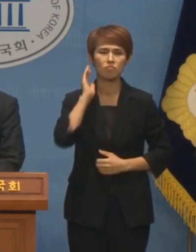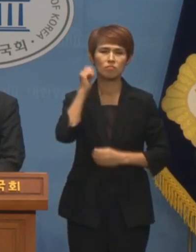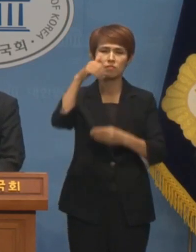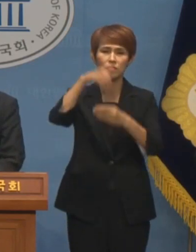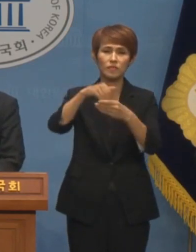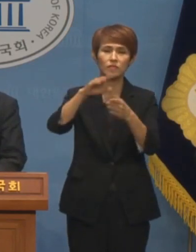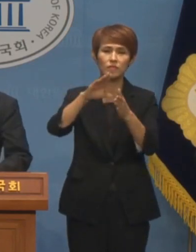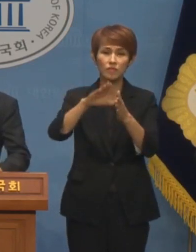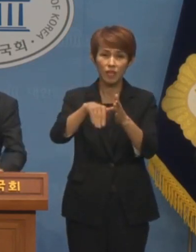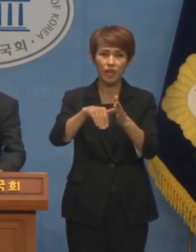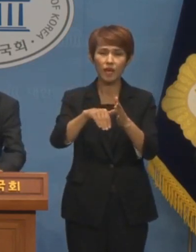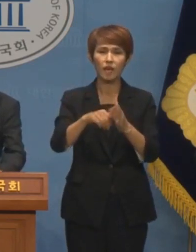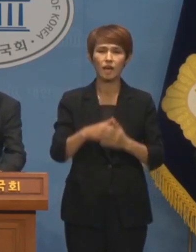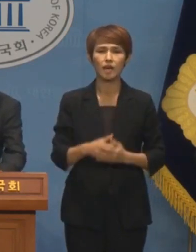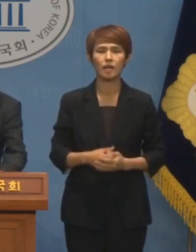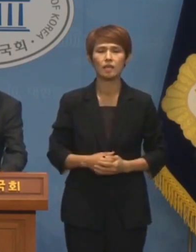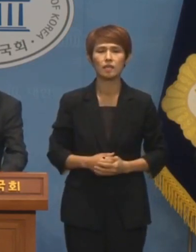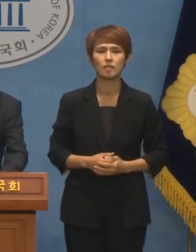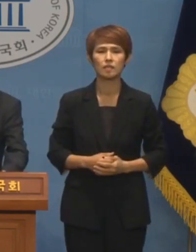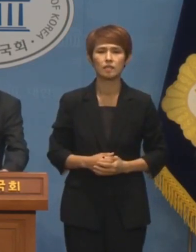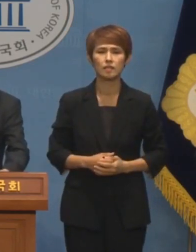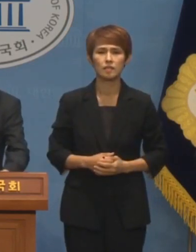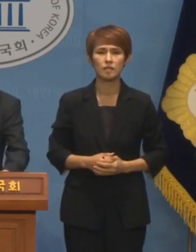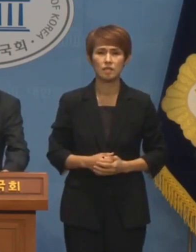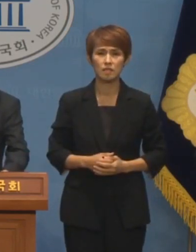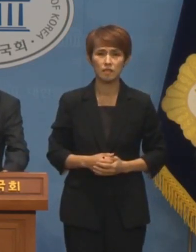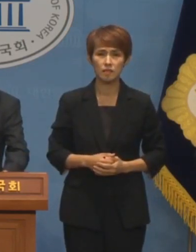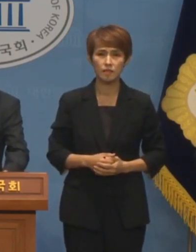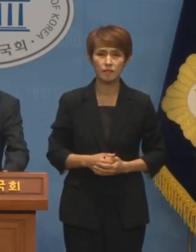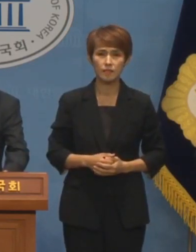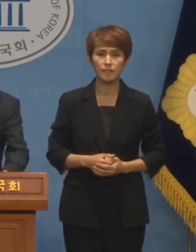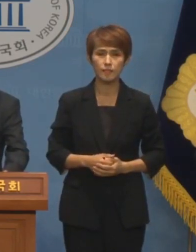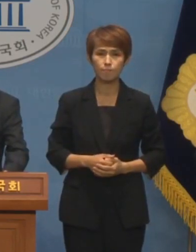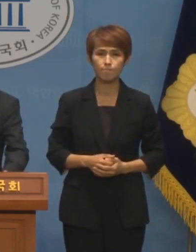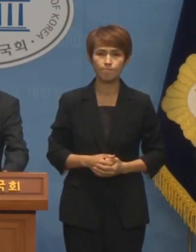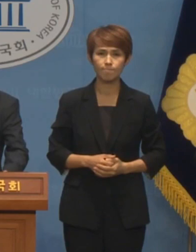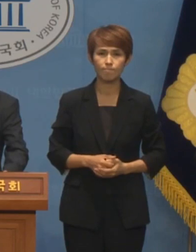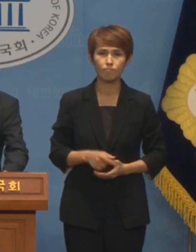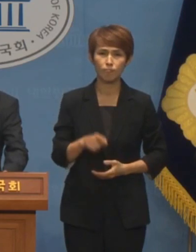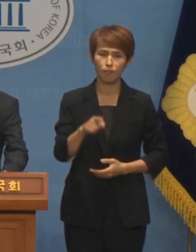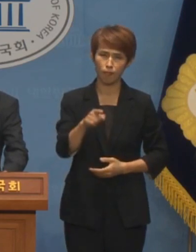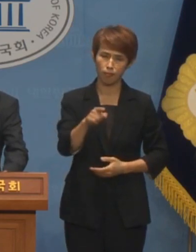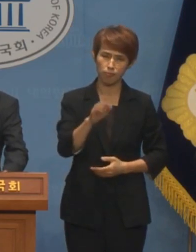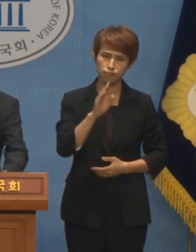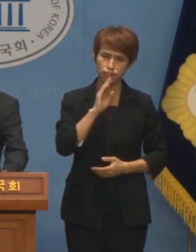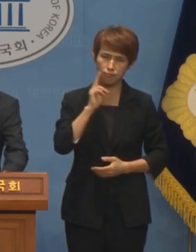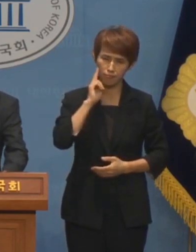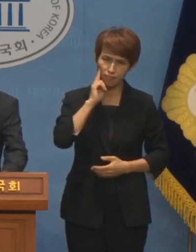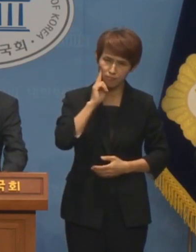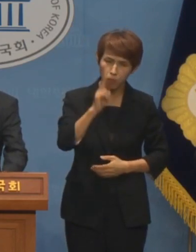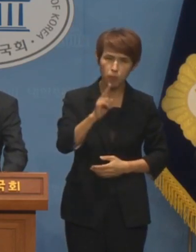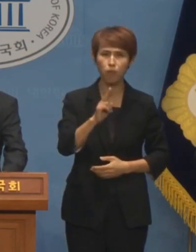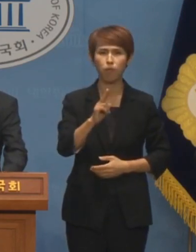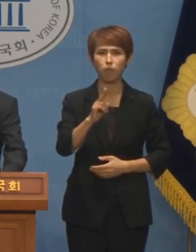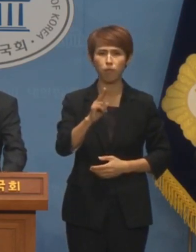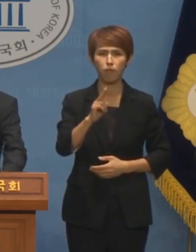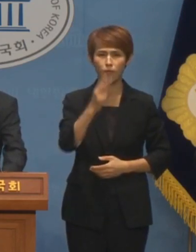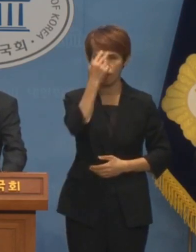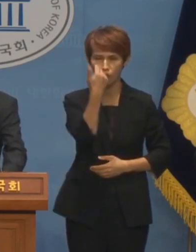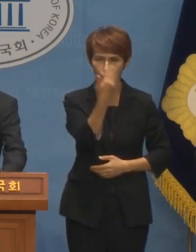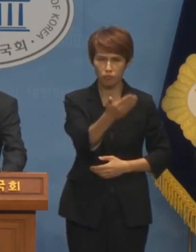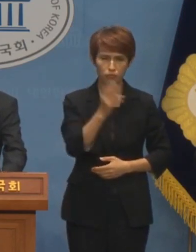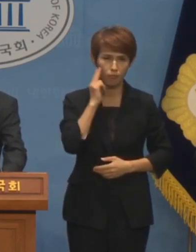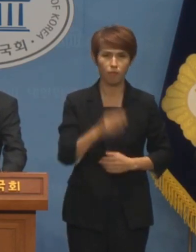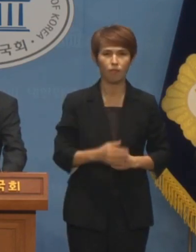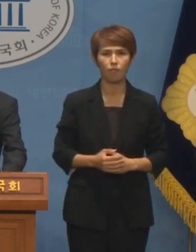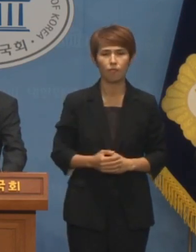윤석열 캠프에서 김건희 이름 삭제는 발설해서는 안 되는 그야말로 해리포터의 볼드모트였습니다. 윤석열